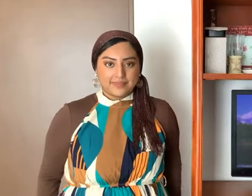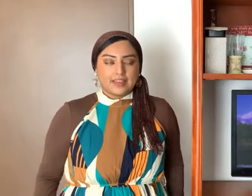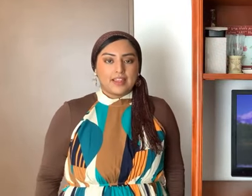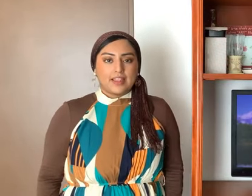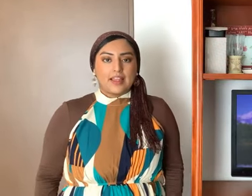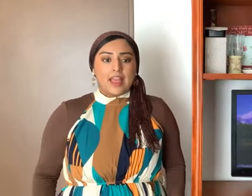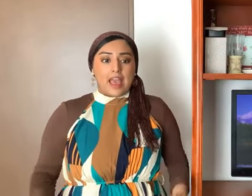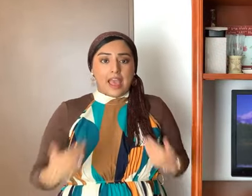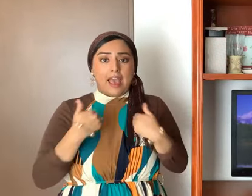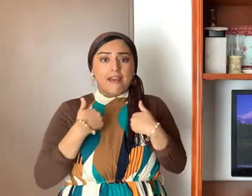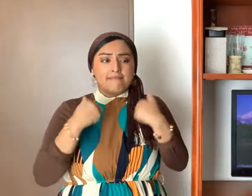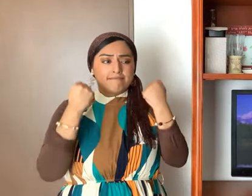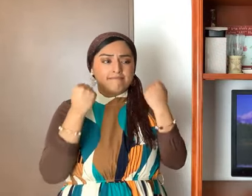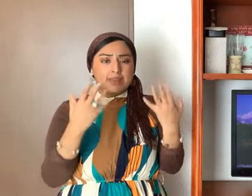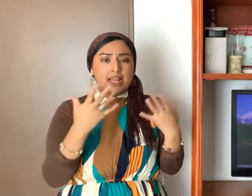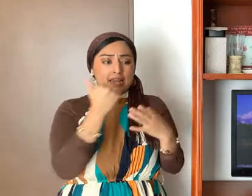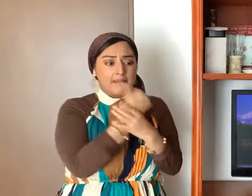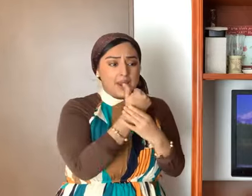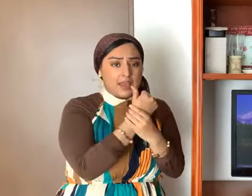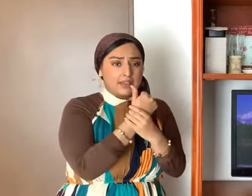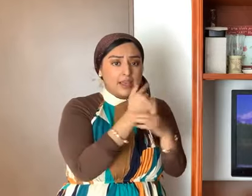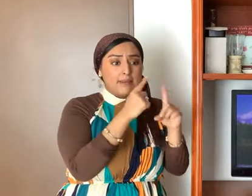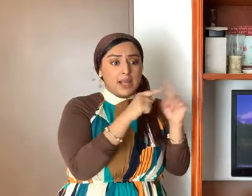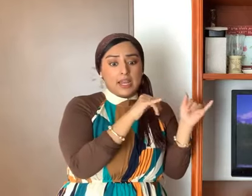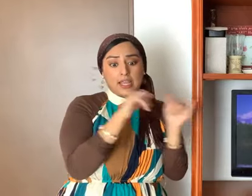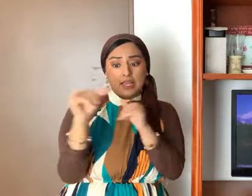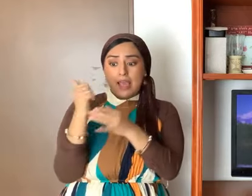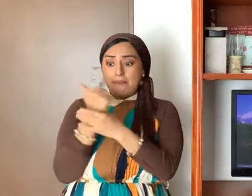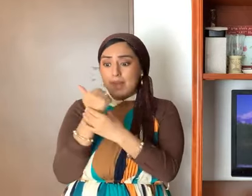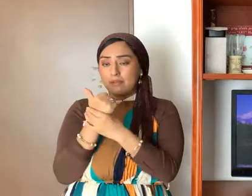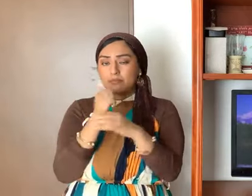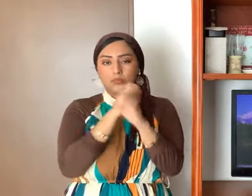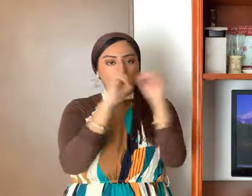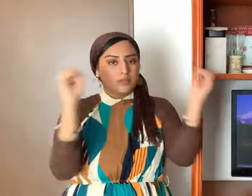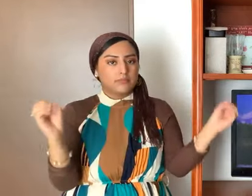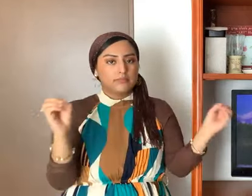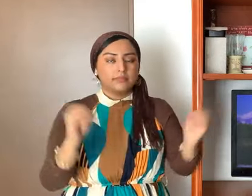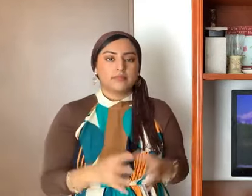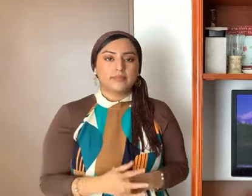vez. Habrán muchos Abrahames, pero como Abraham, no habrán.